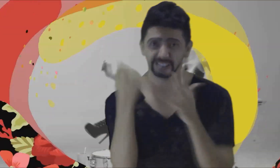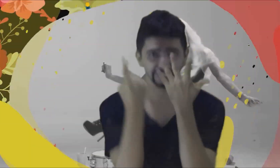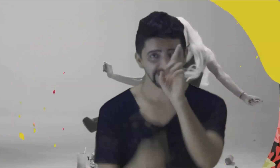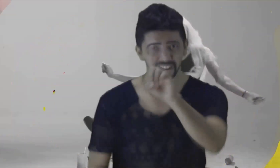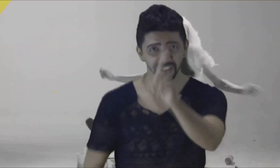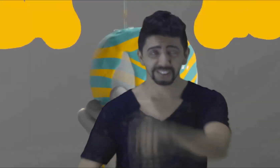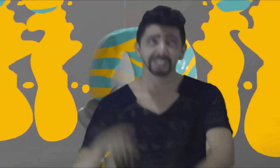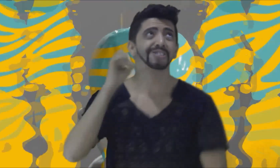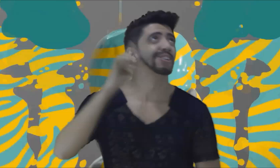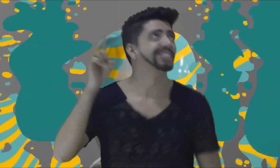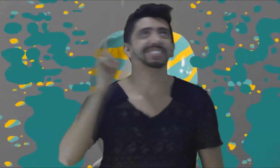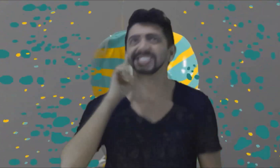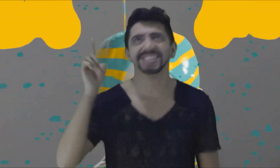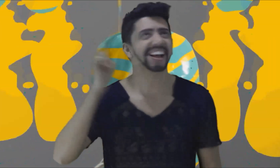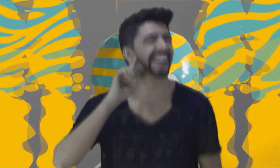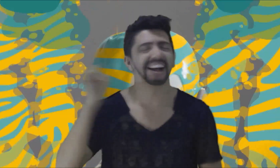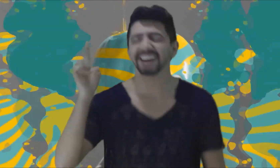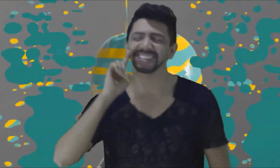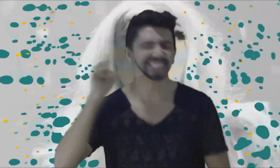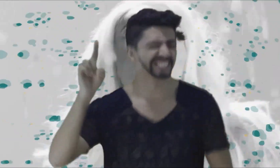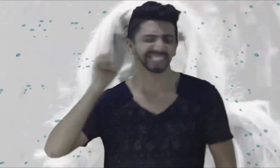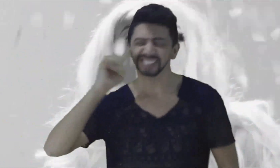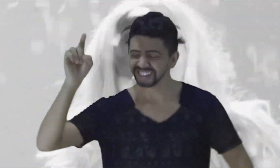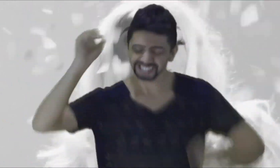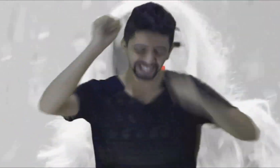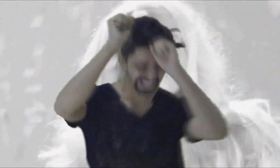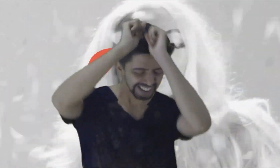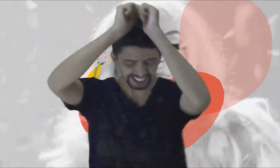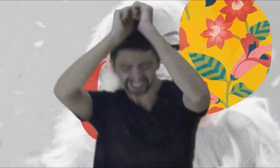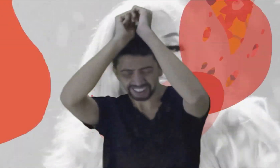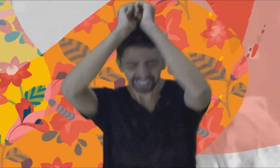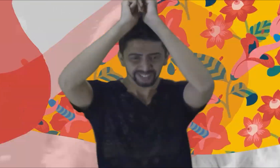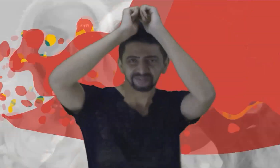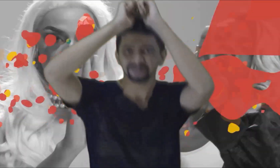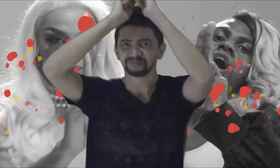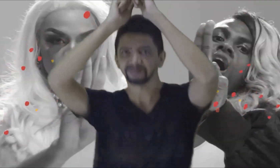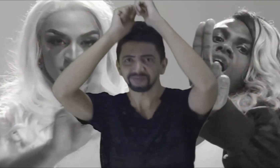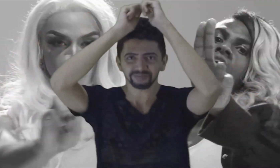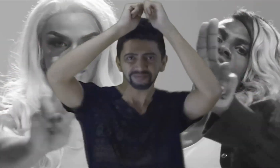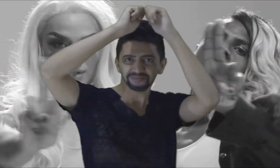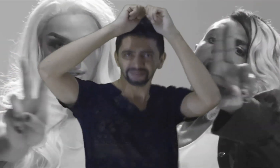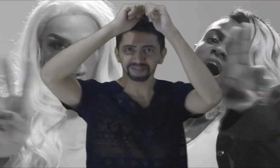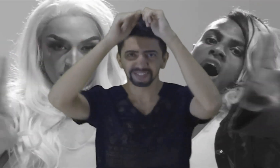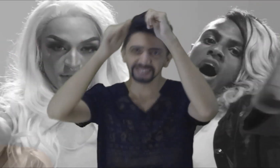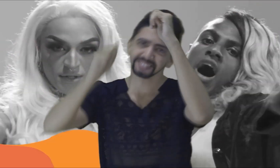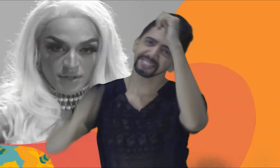pra ser vadia. Sou todo dia, sou todo dia.